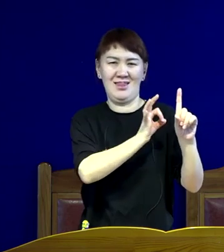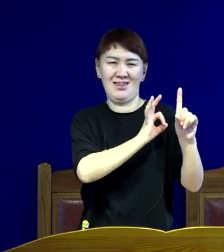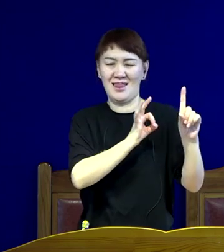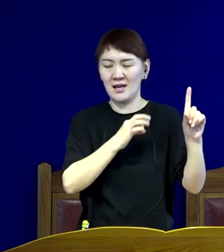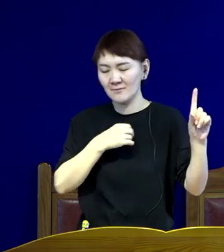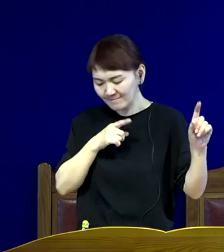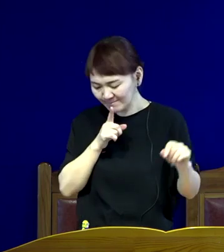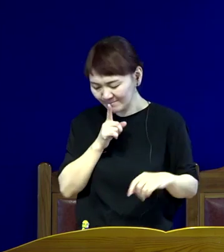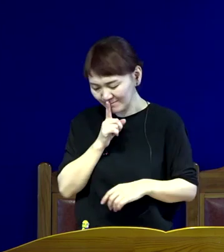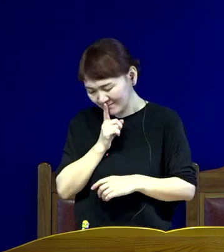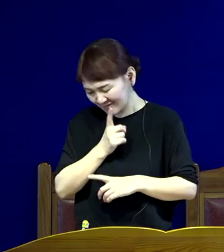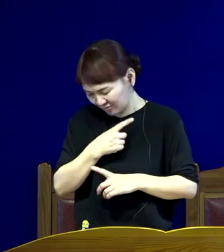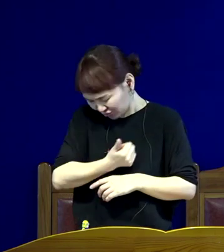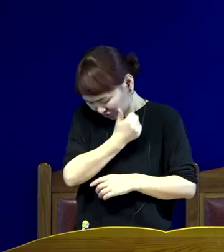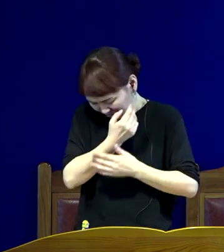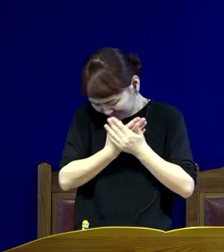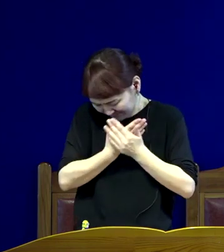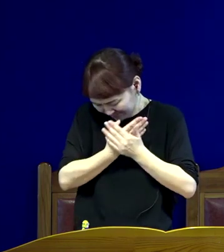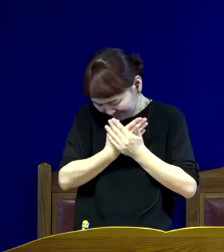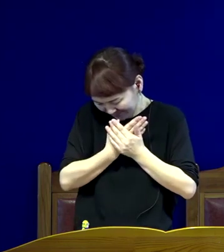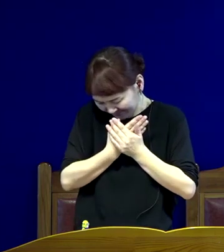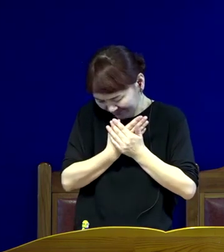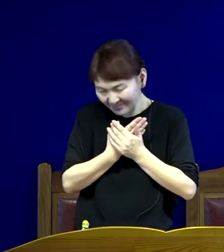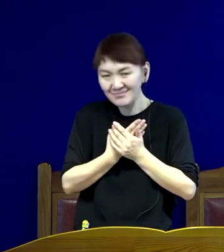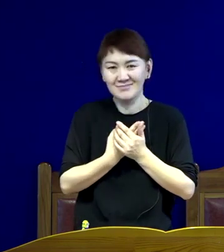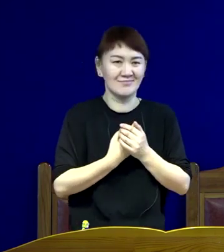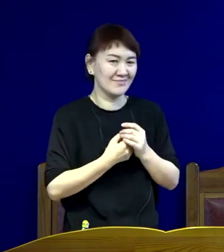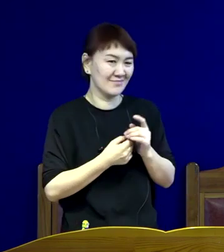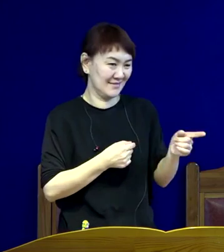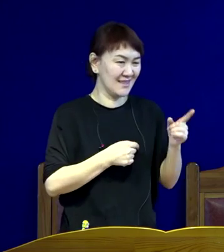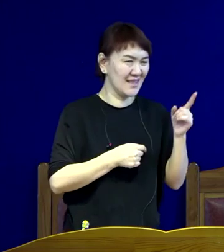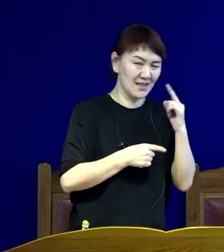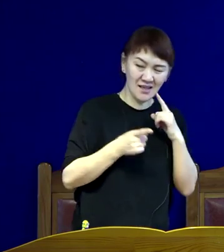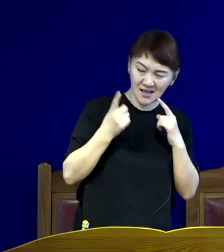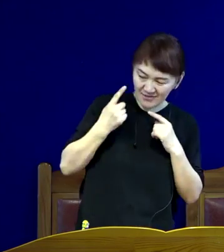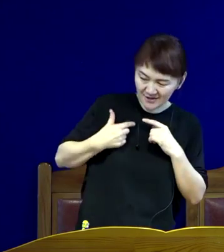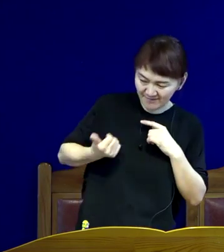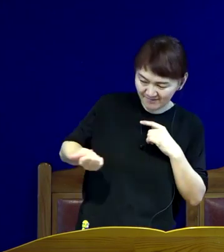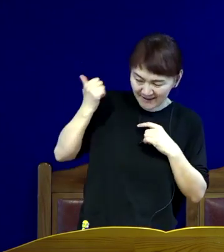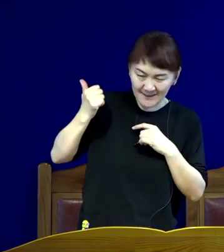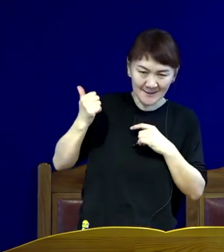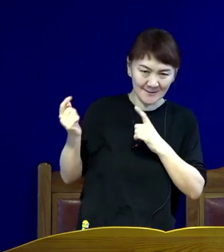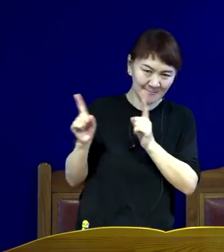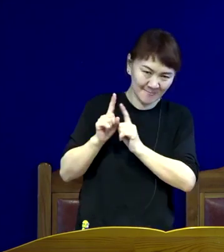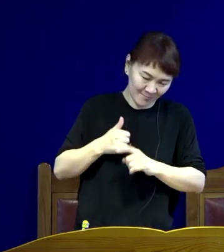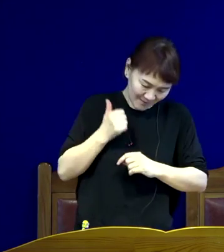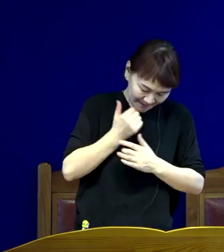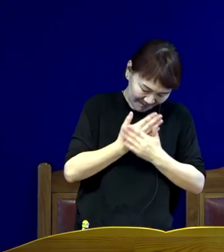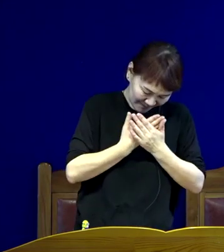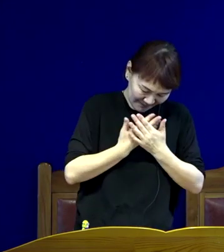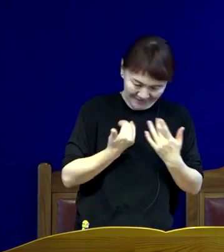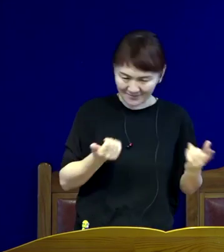биендээгээ уулзахаар болсон. Тэгээ энэ хоёр хүн юу гэж бодоход хүрсэн? А энэ бол Бурхны хүсэл ах нэ. Тэгээд хурмаа хийсэн